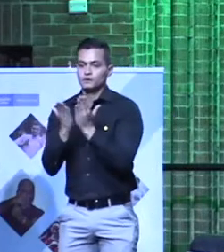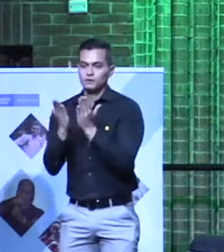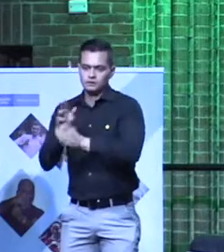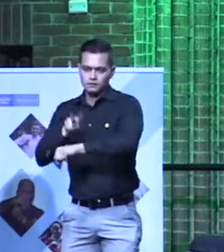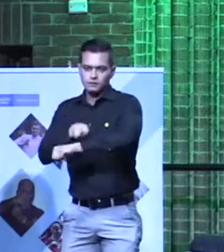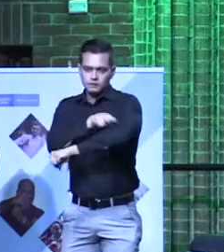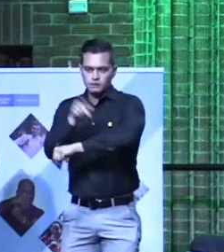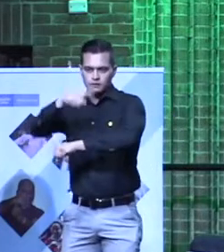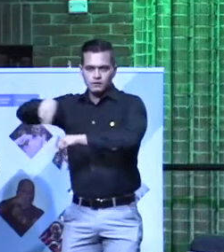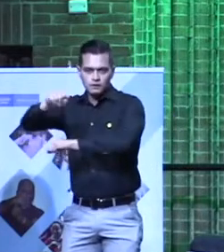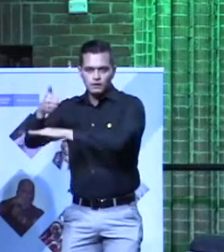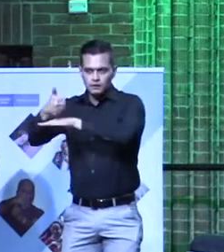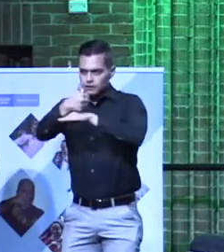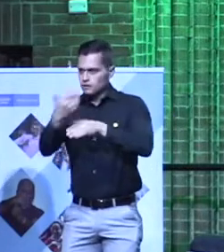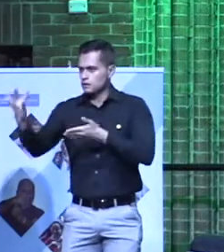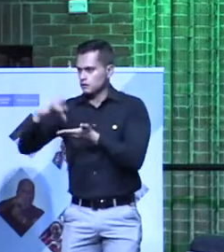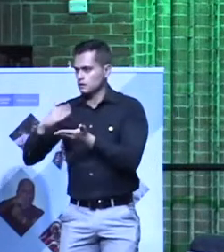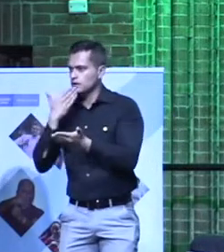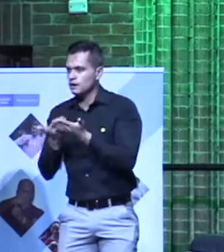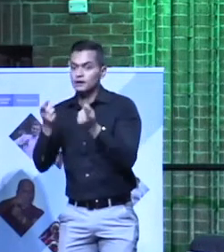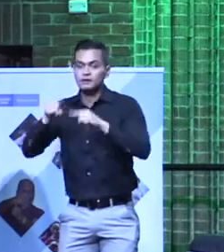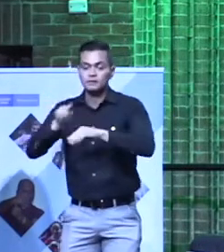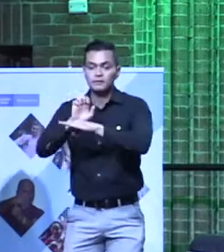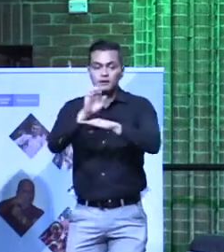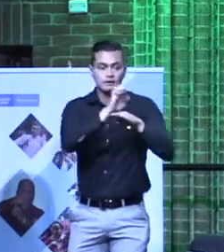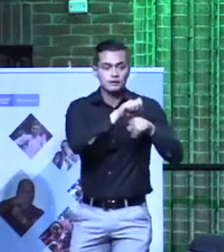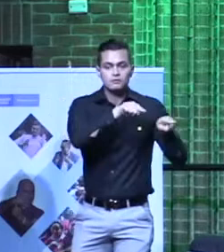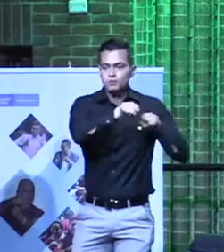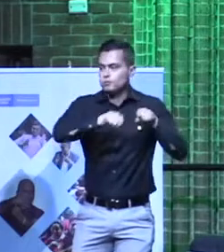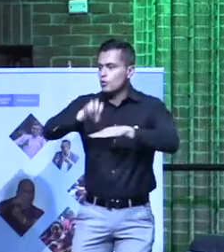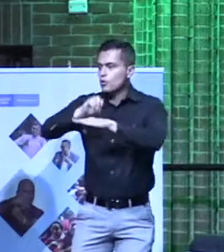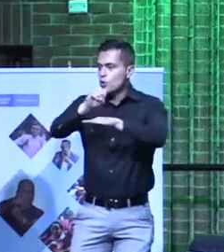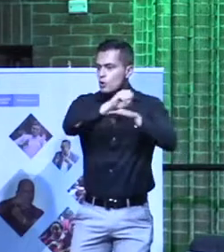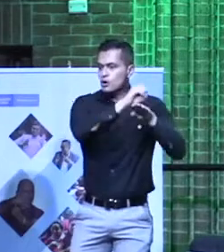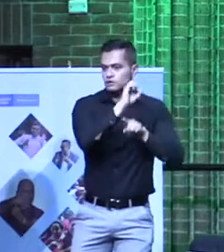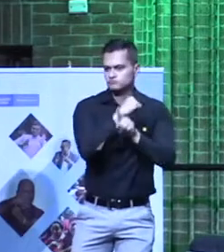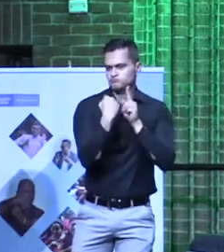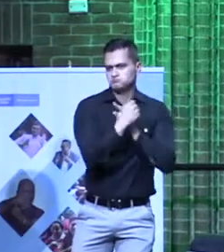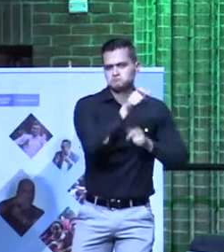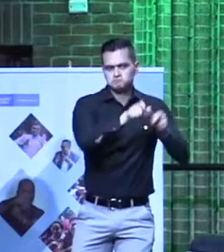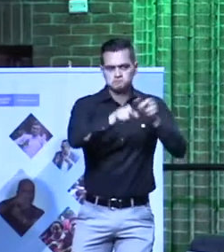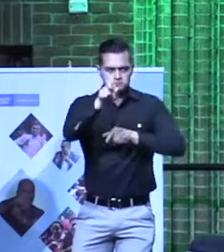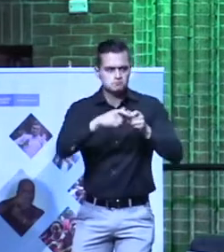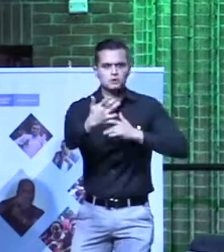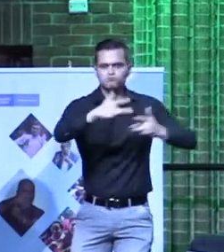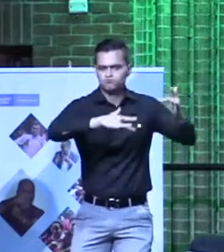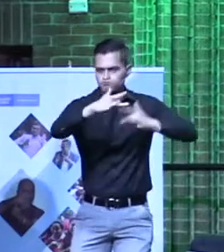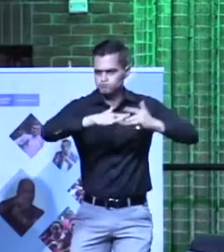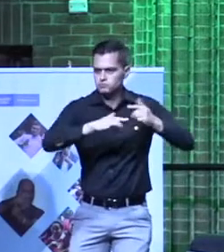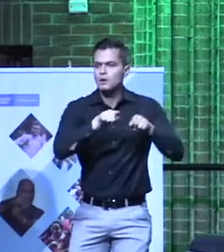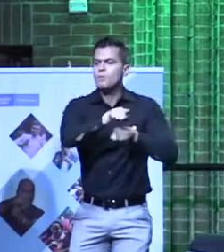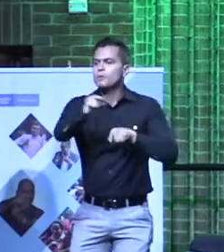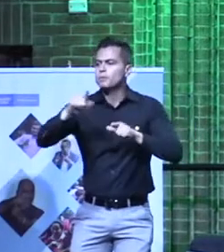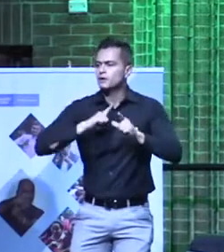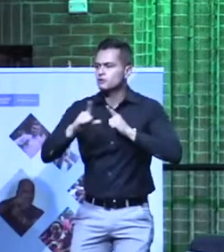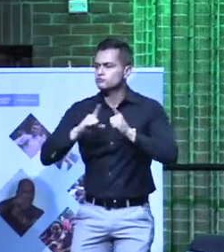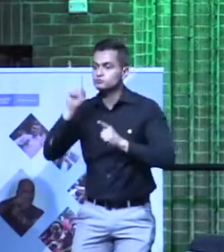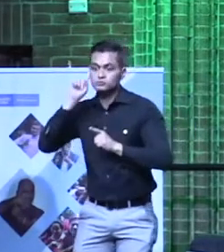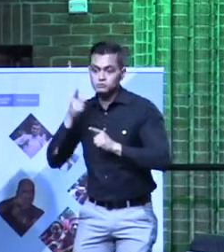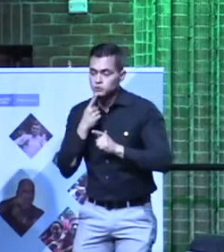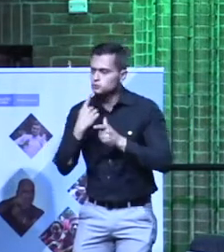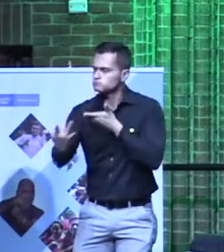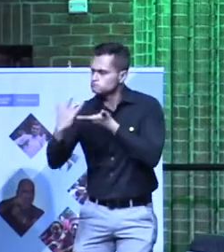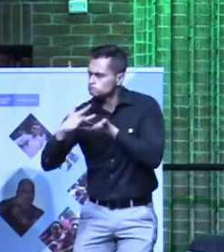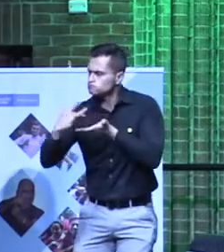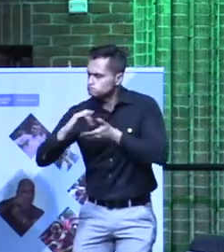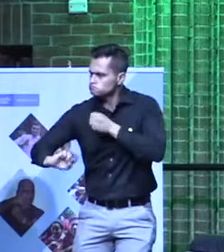nuestros amigos y a nuestros aliados de las entidades públicas y organizaciones de la sociedad civil, a los líderes sordos que desde un principio nos han dado